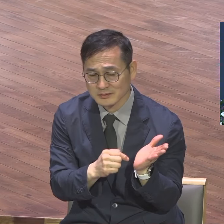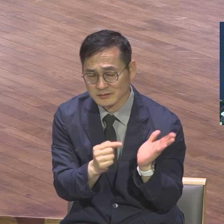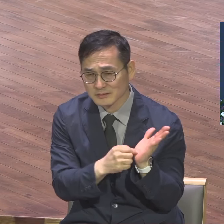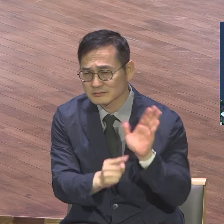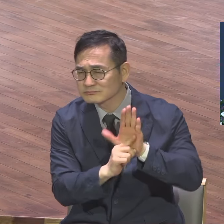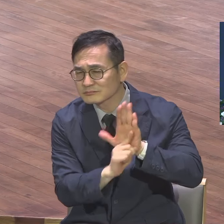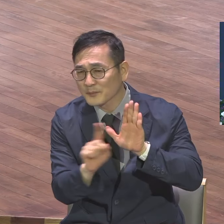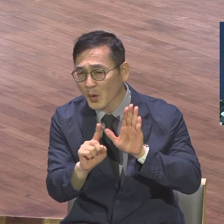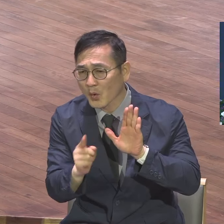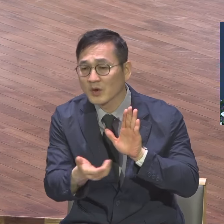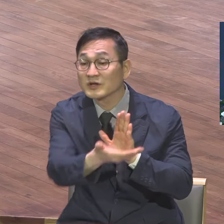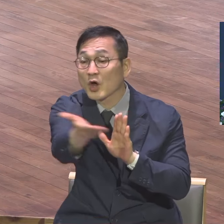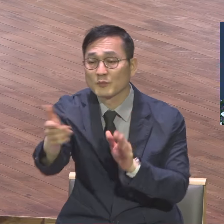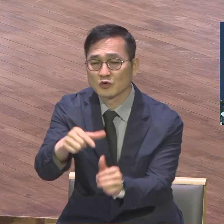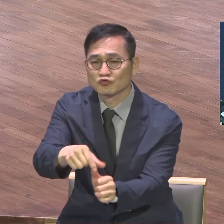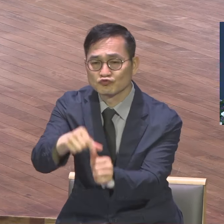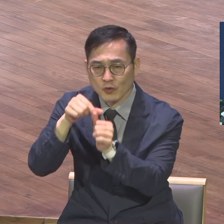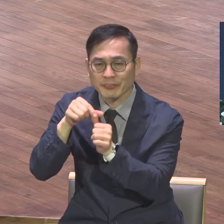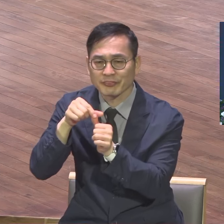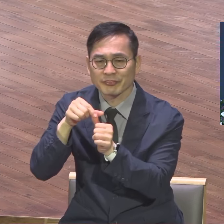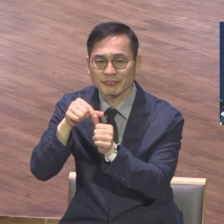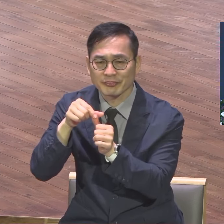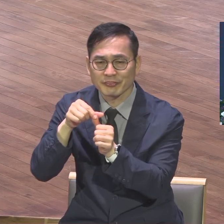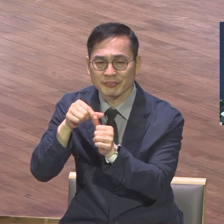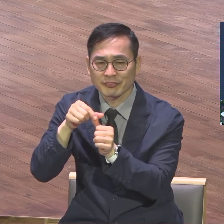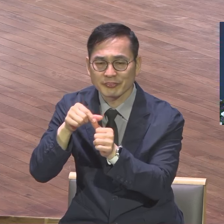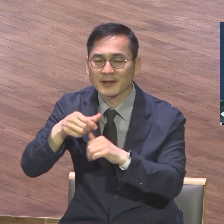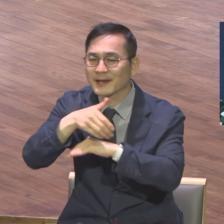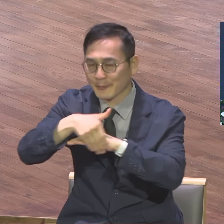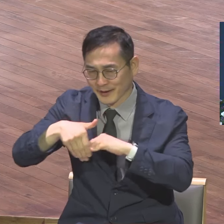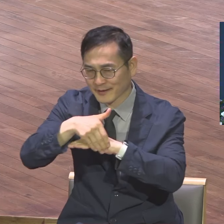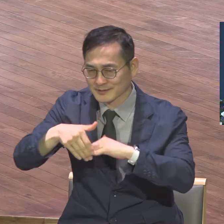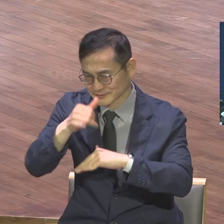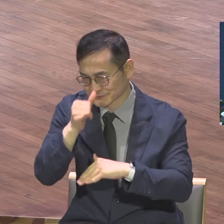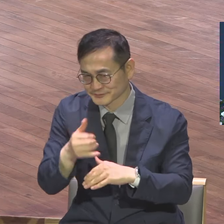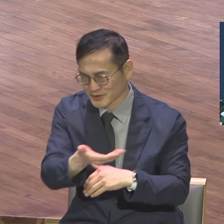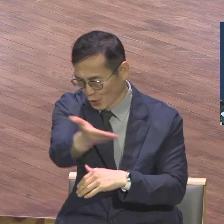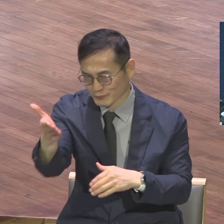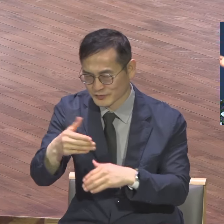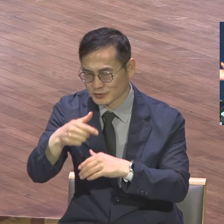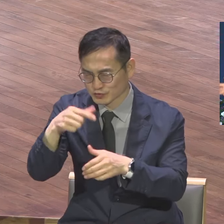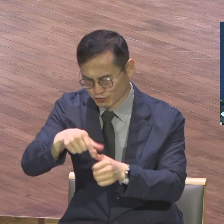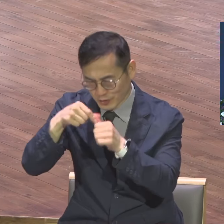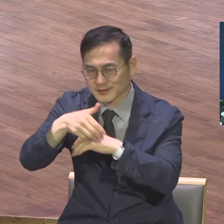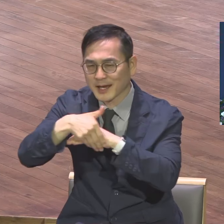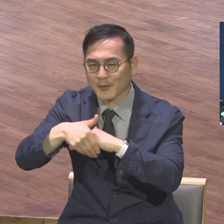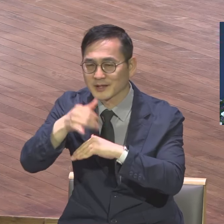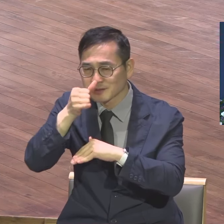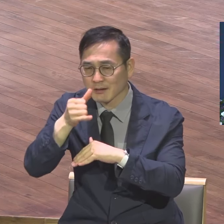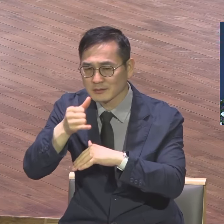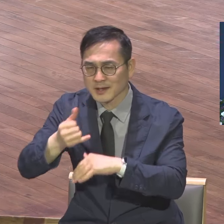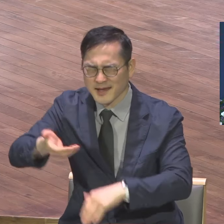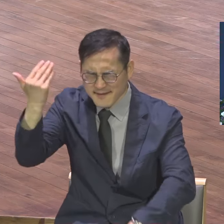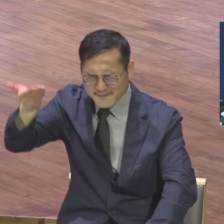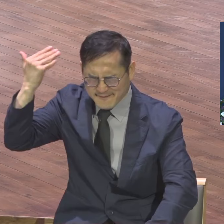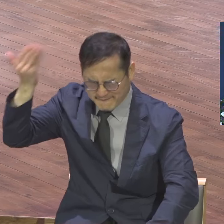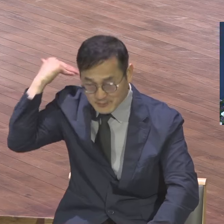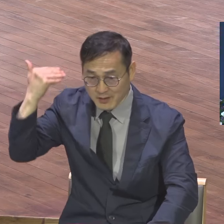하나님께서 여러분을 구원하시기로 작정을 하셨는데 창세전에 그랬어.